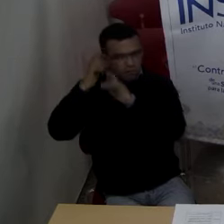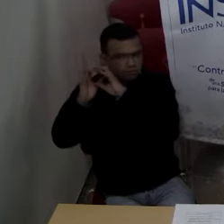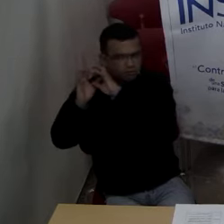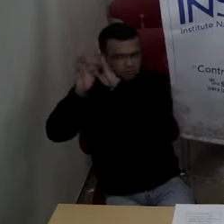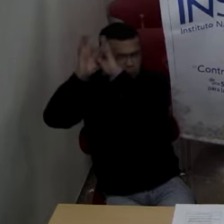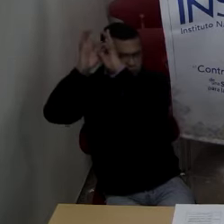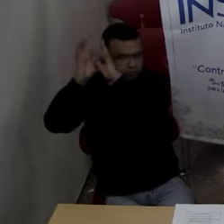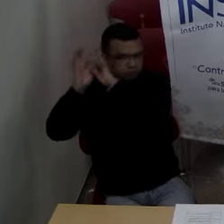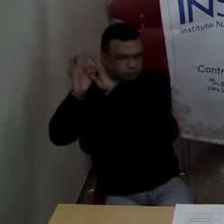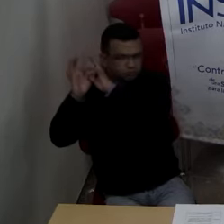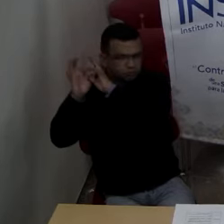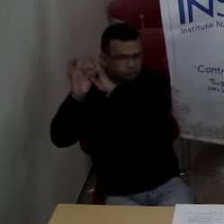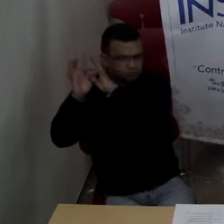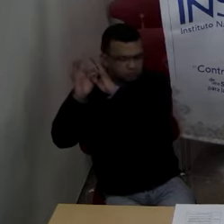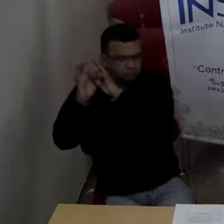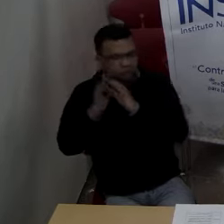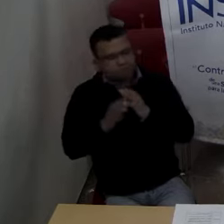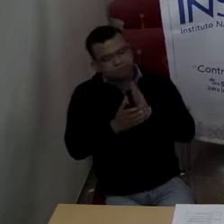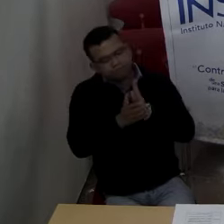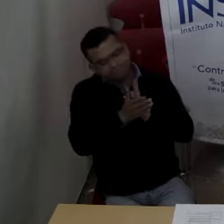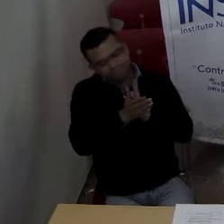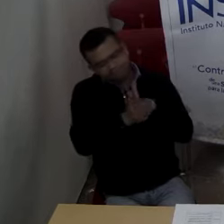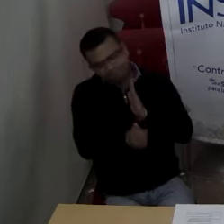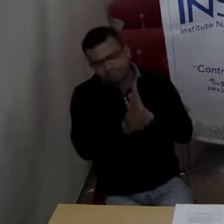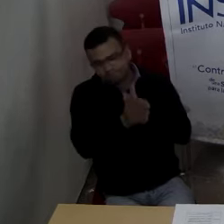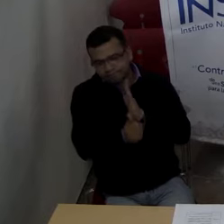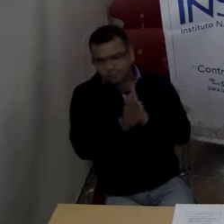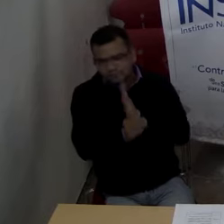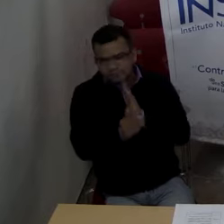de una lengua oral.